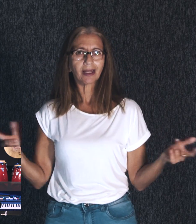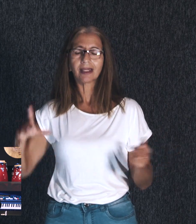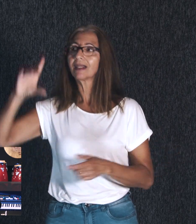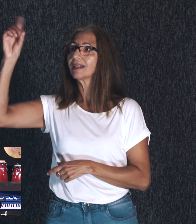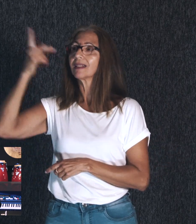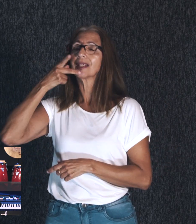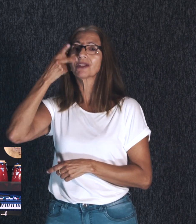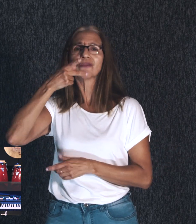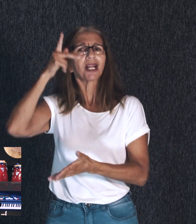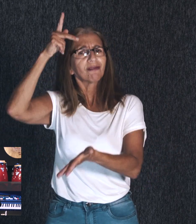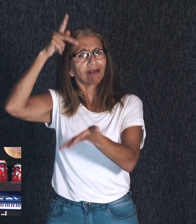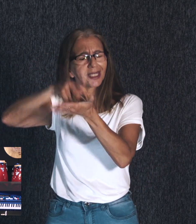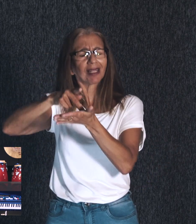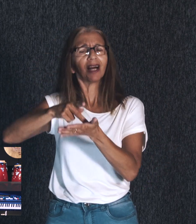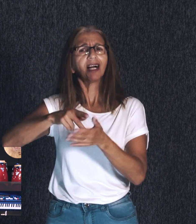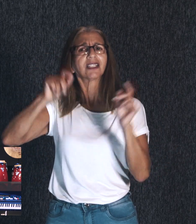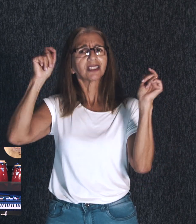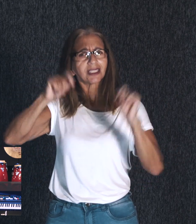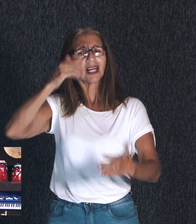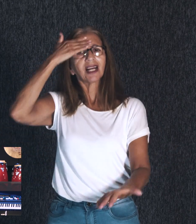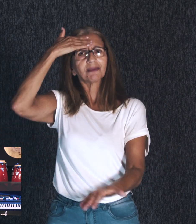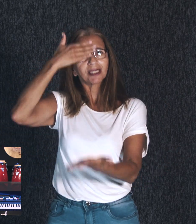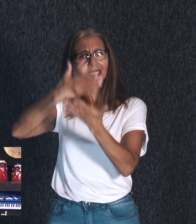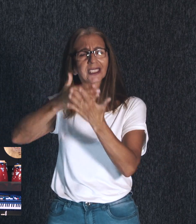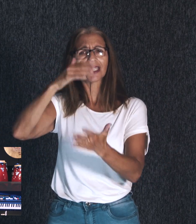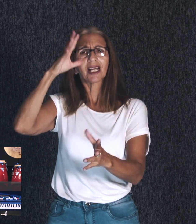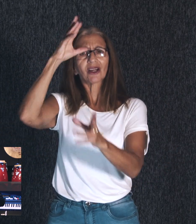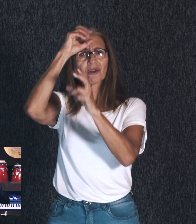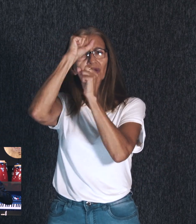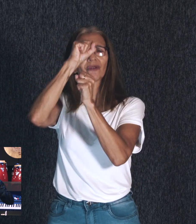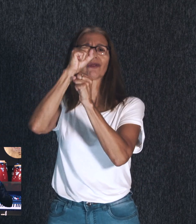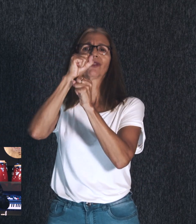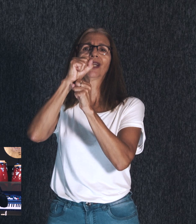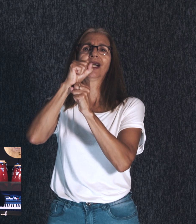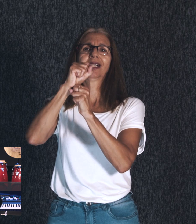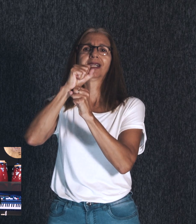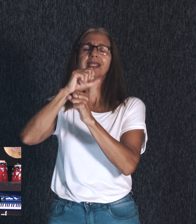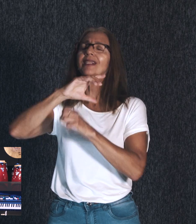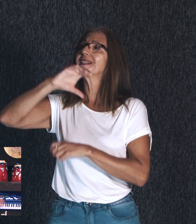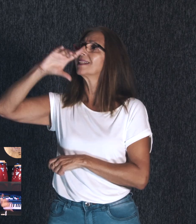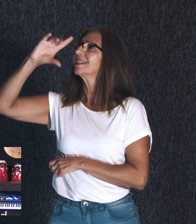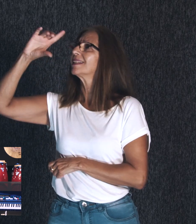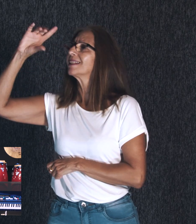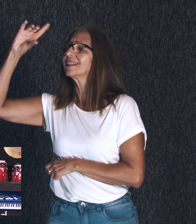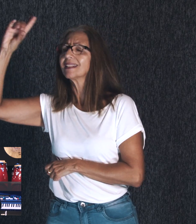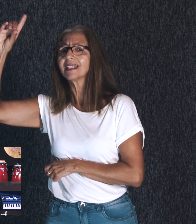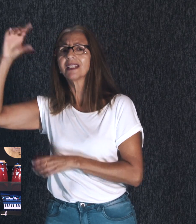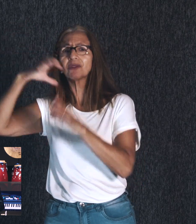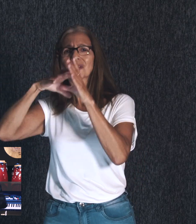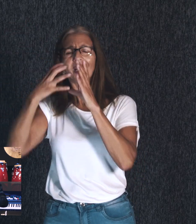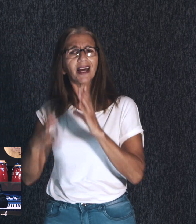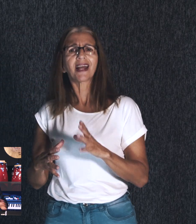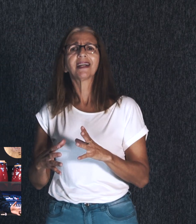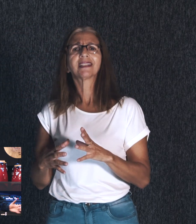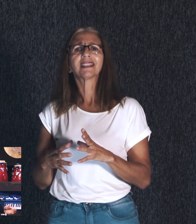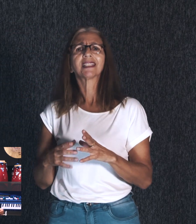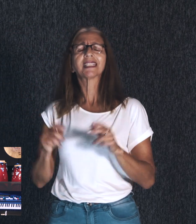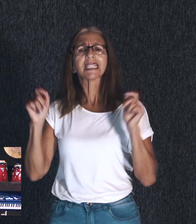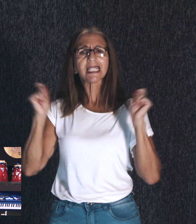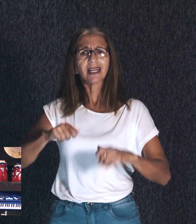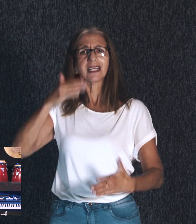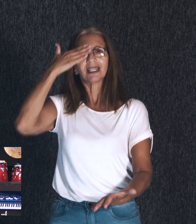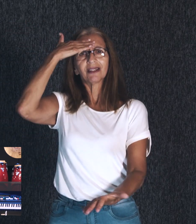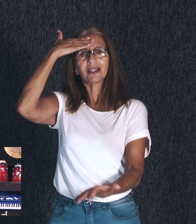verdadeiro. Você pode confiar, porque o caráter de Deus é extremamente confiável. Extremamente